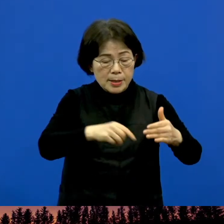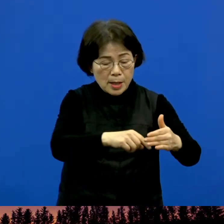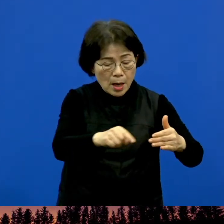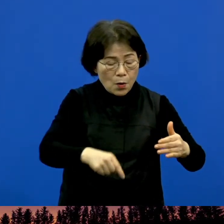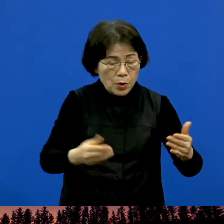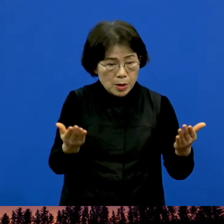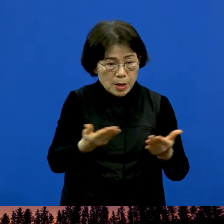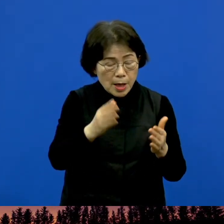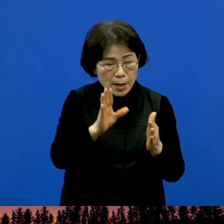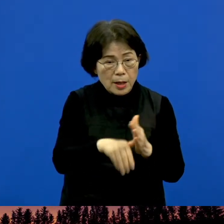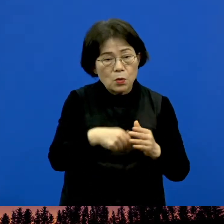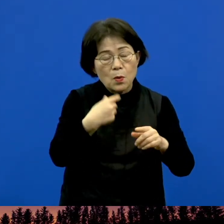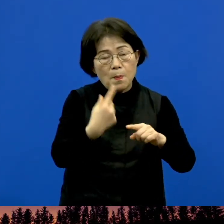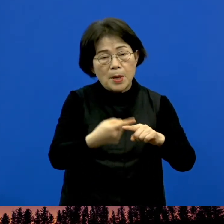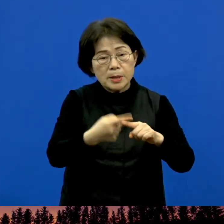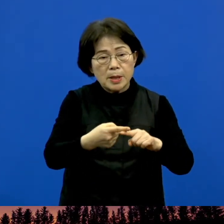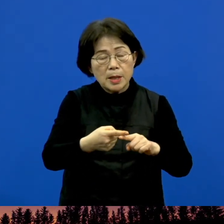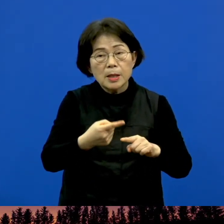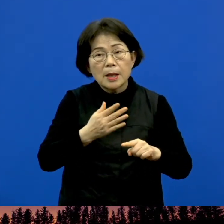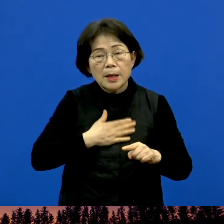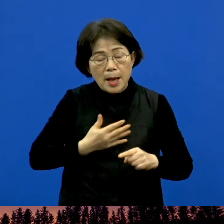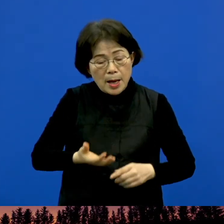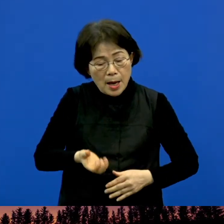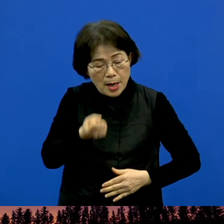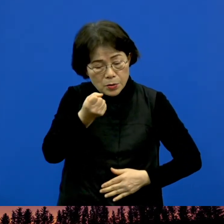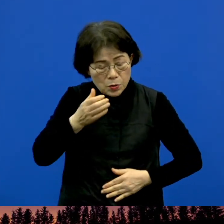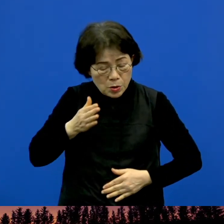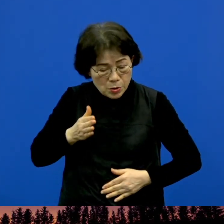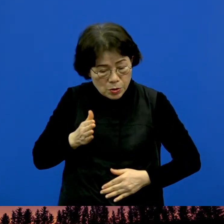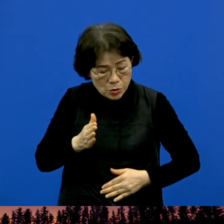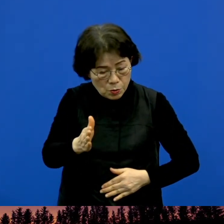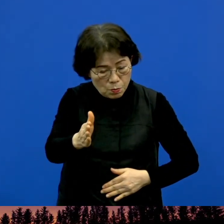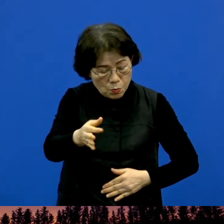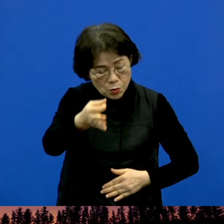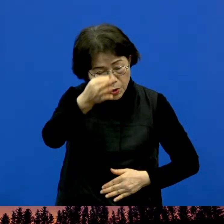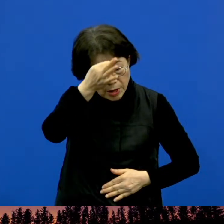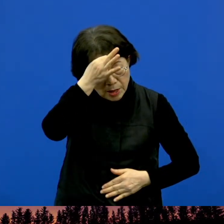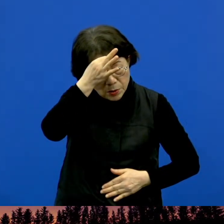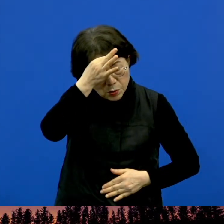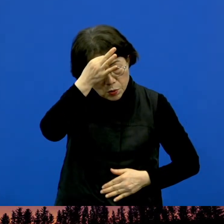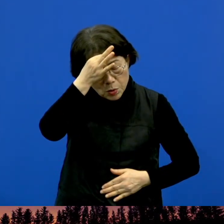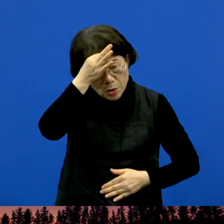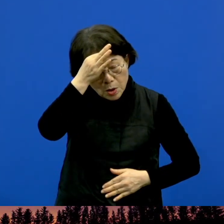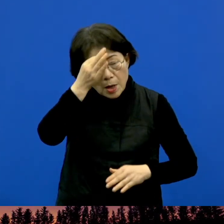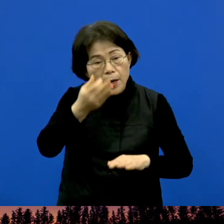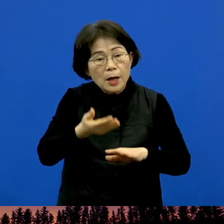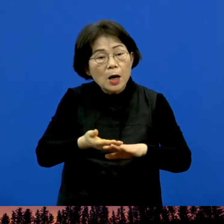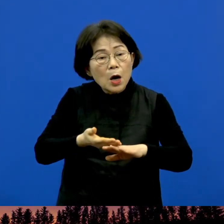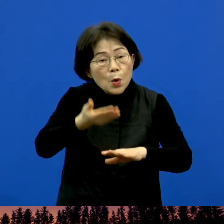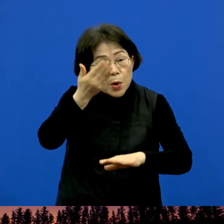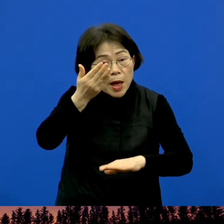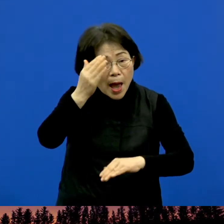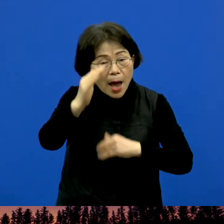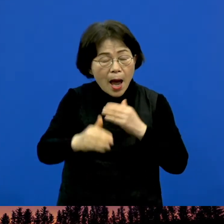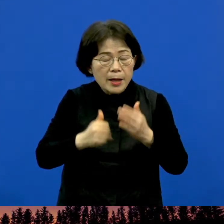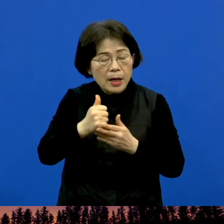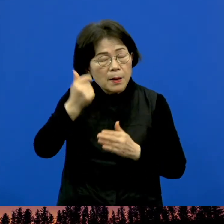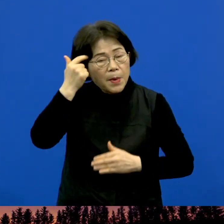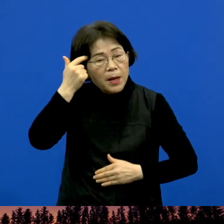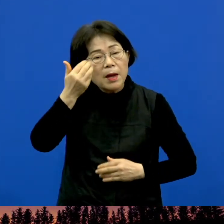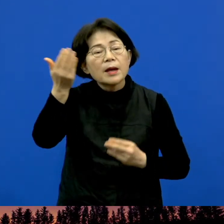때도 마찬가지입니다. 내가 가지고 있는 전문, 내가 가지고 있는 기술, 그 위에 하나님의 영이 임하셔야